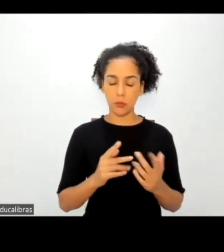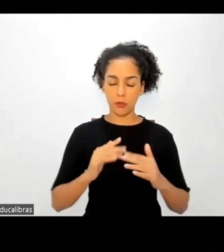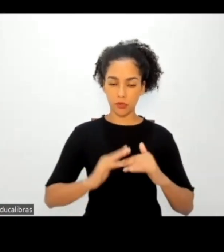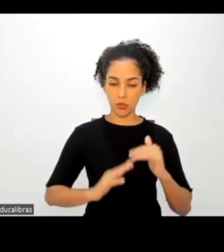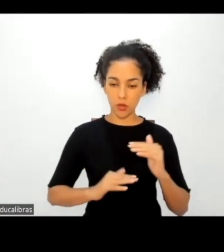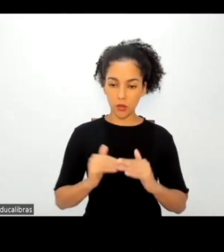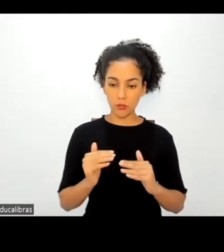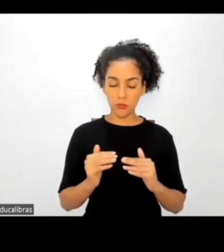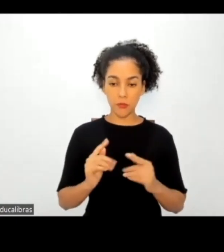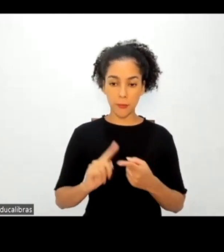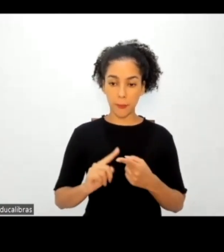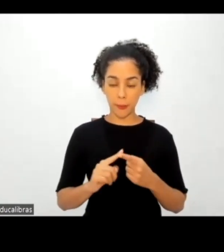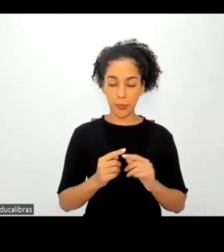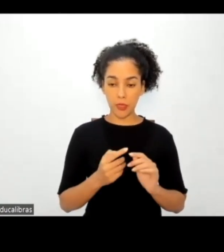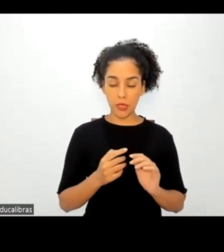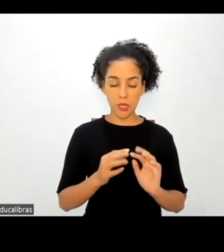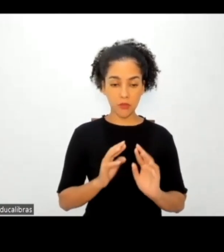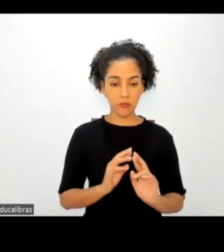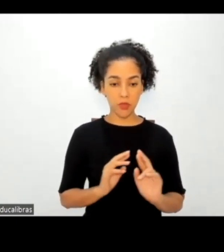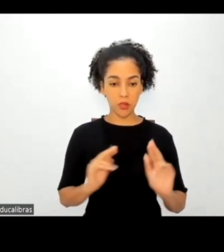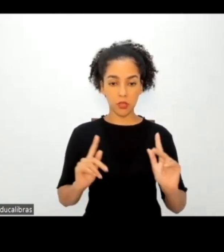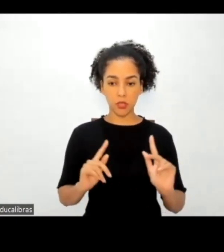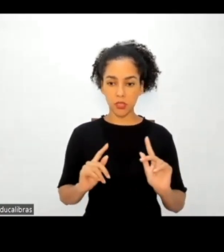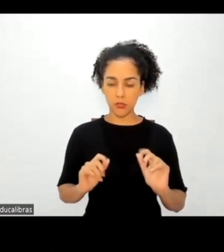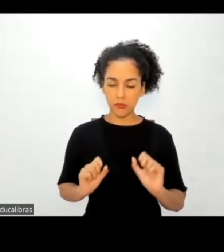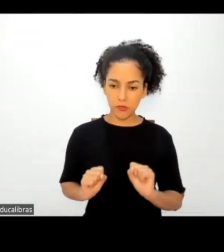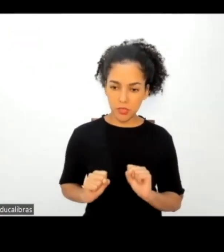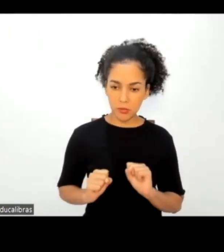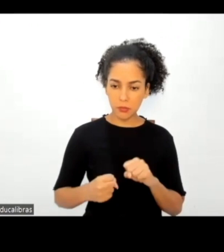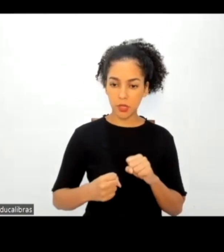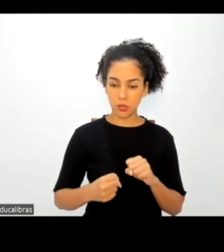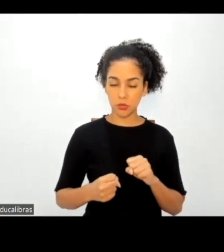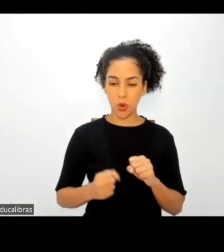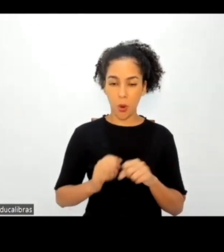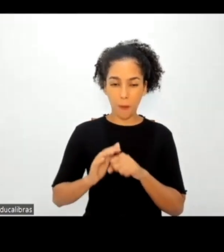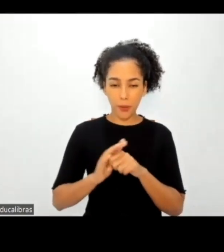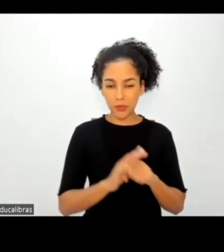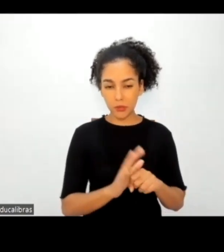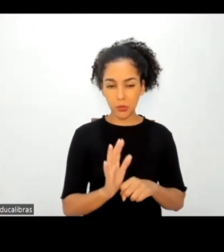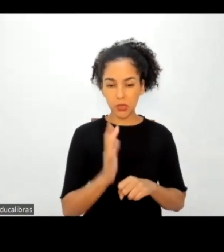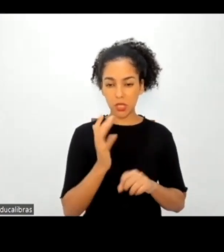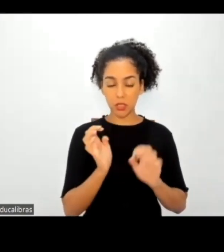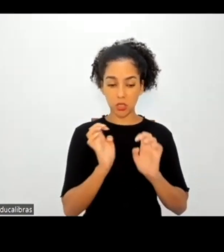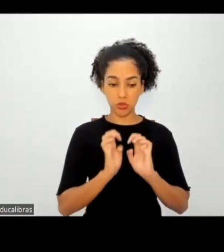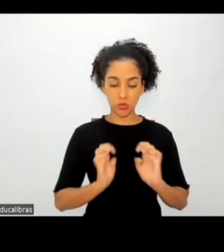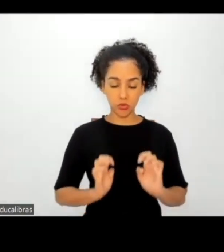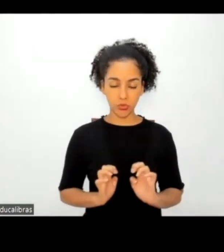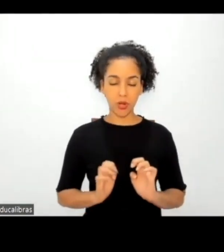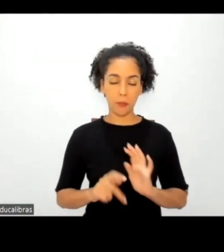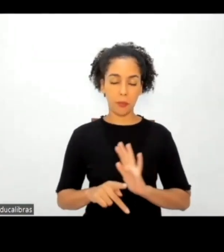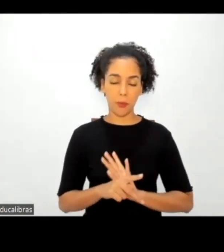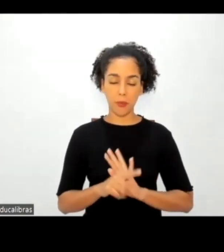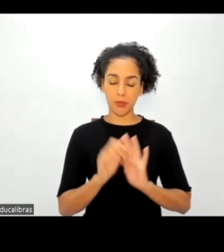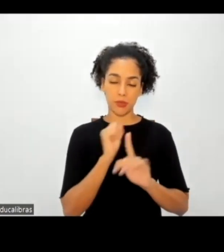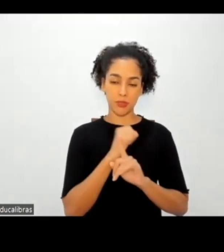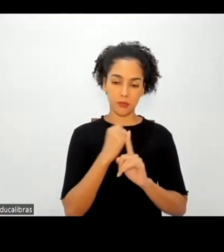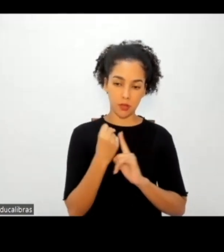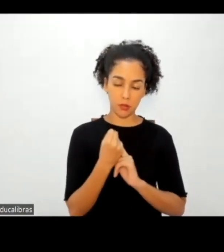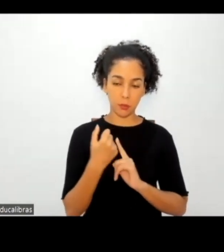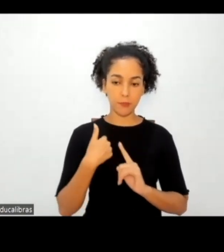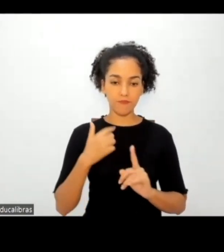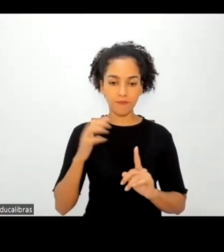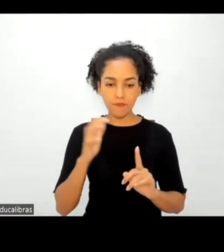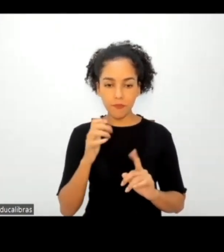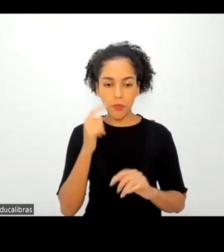descolado, né, do enfrentamento às opressões que são estruturais dessa sociedade, né, e aqui eu estou me referindo ao racismo, ao sexismo, né, pensando